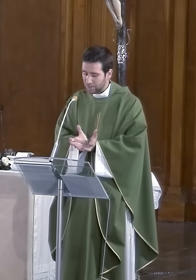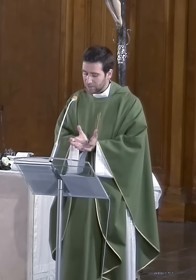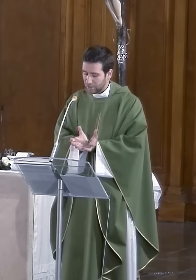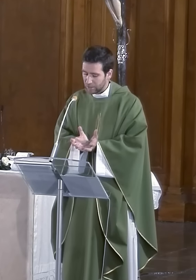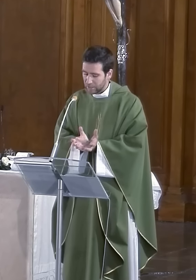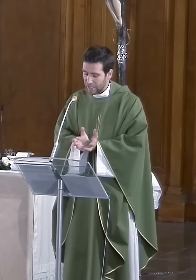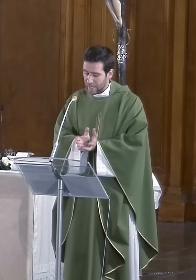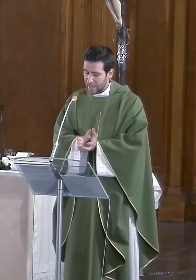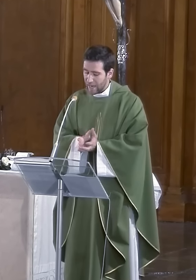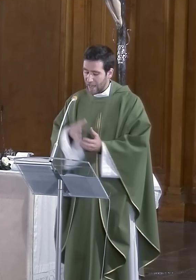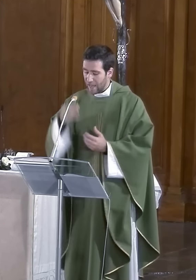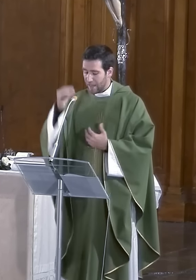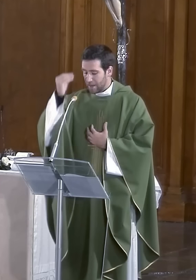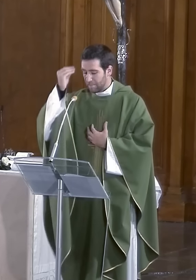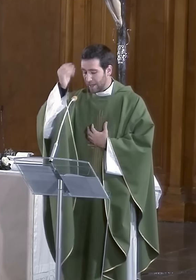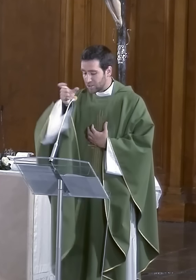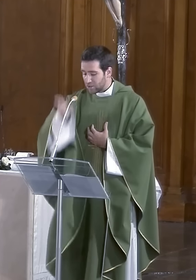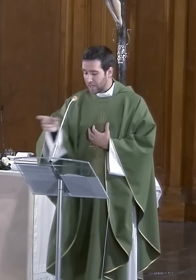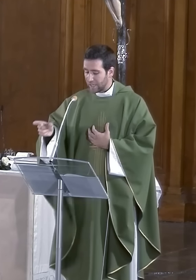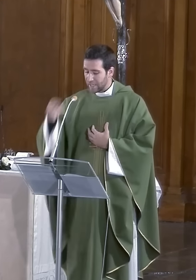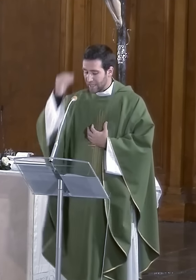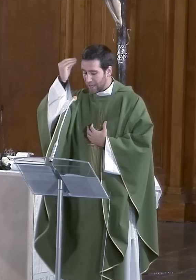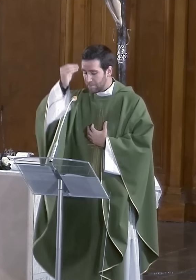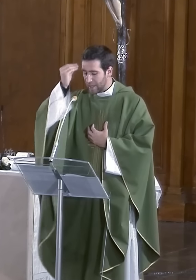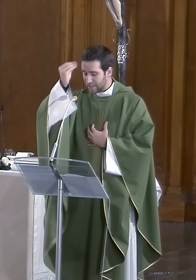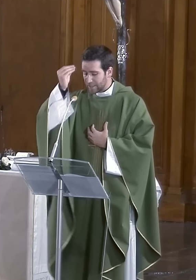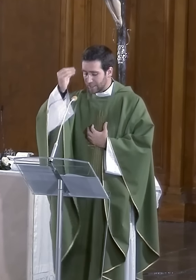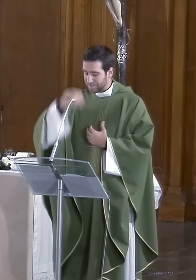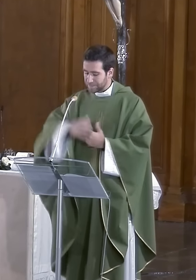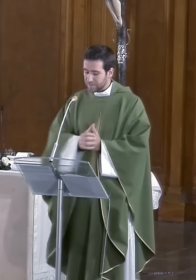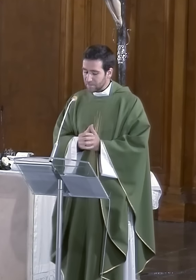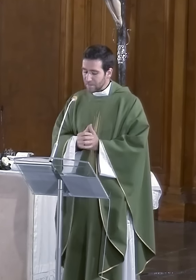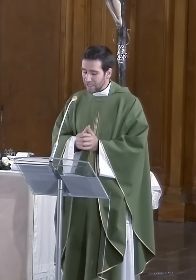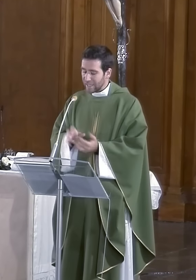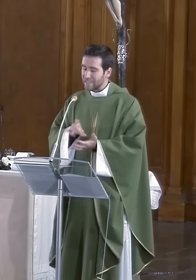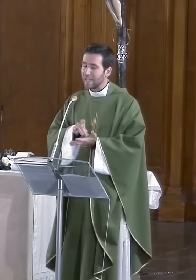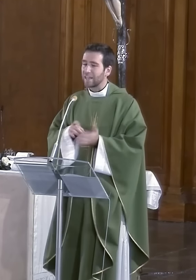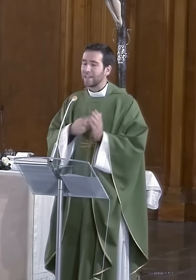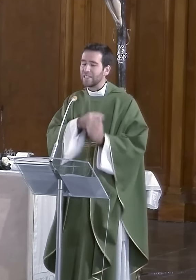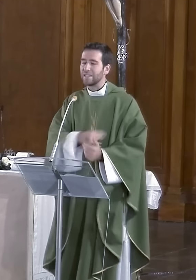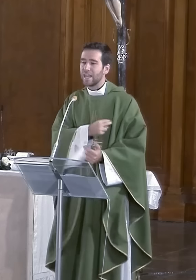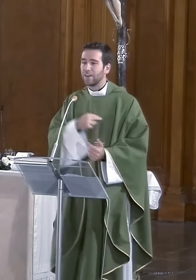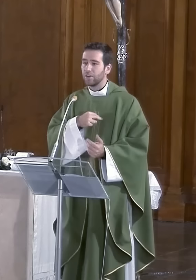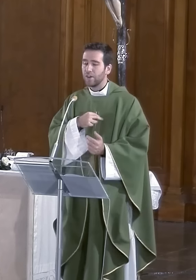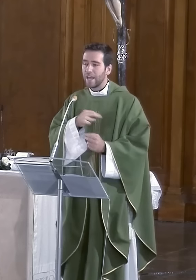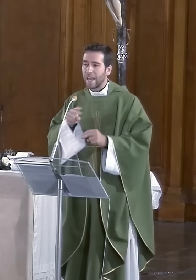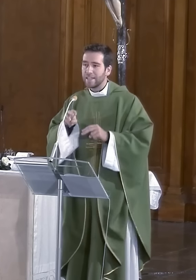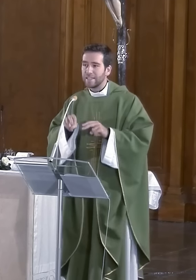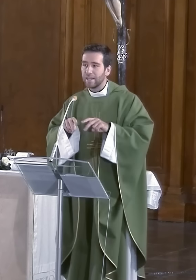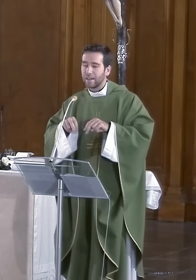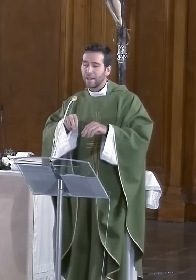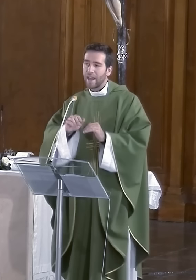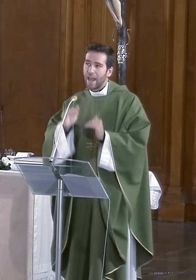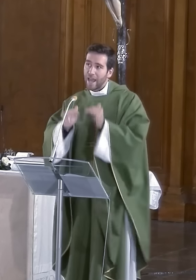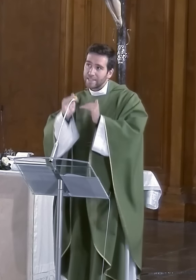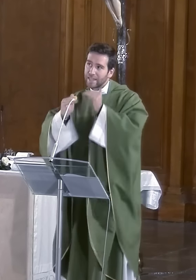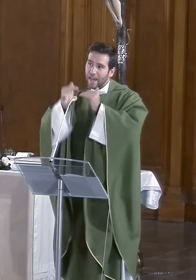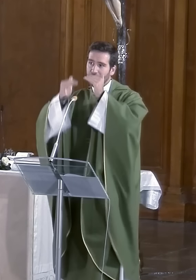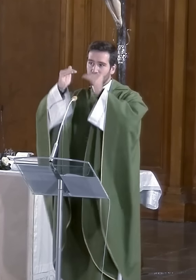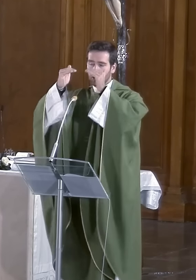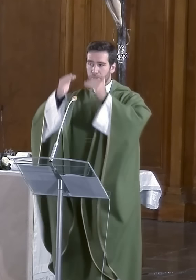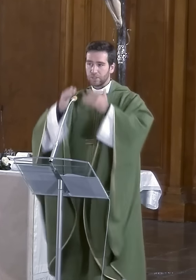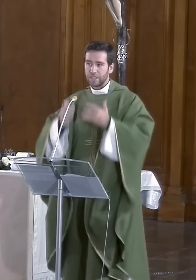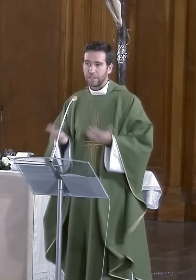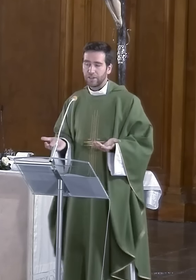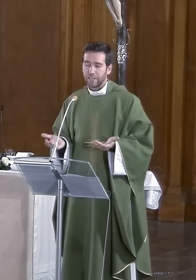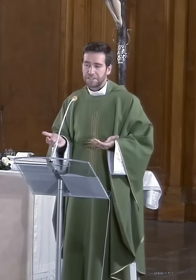del mundo, ¿no? La persona que piense que ser cristiano es ir